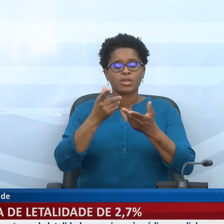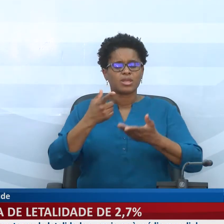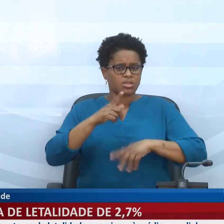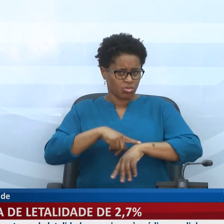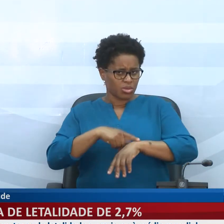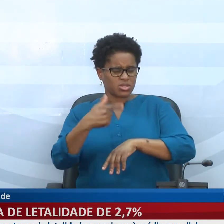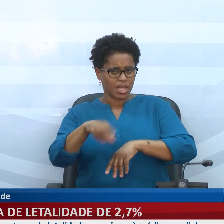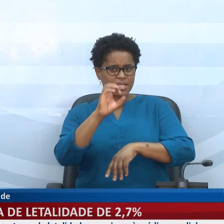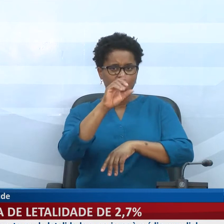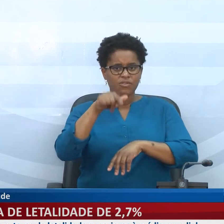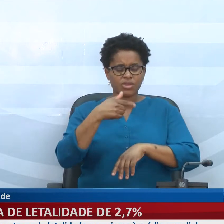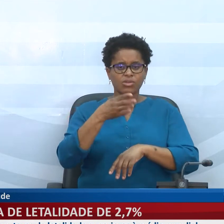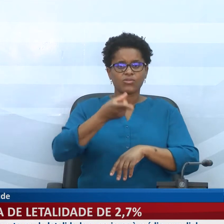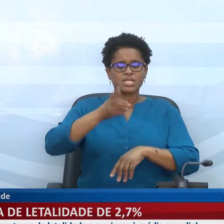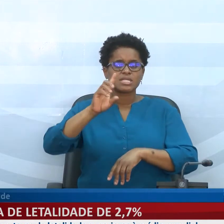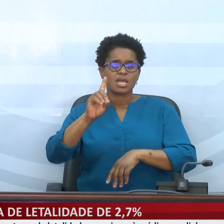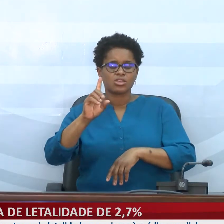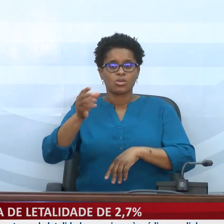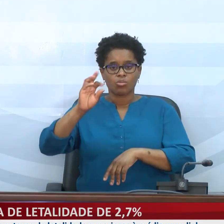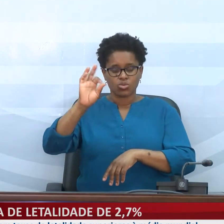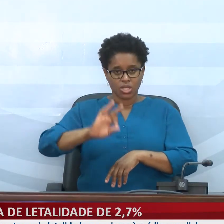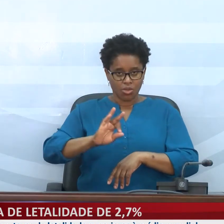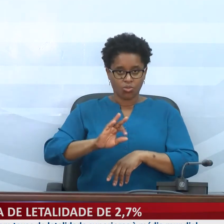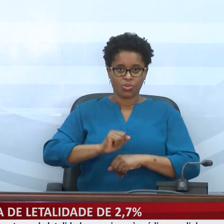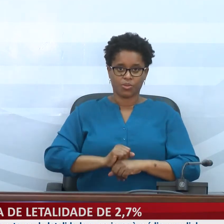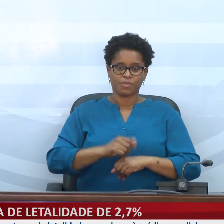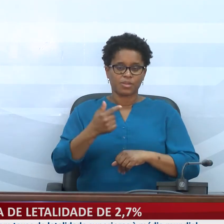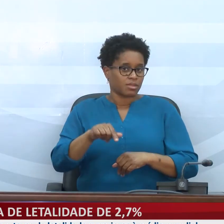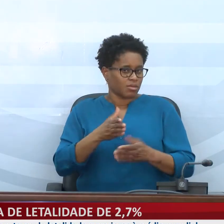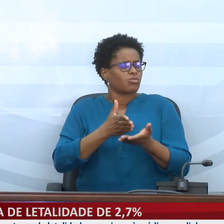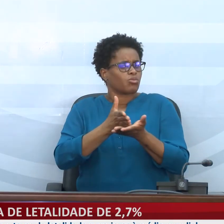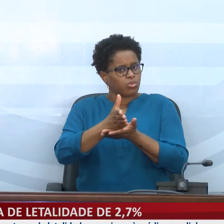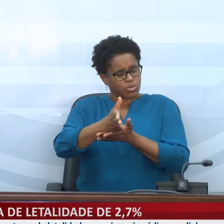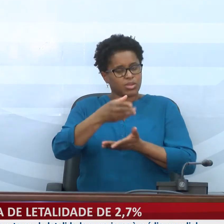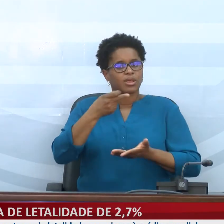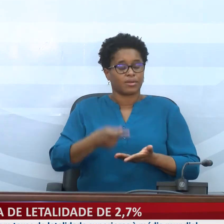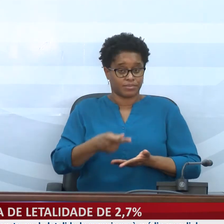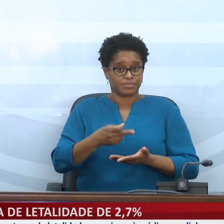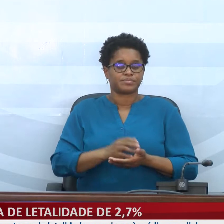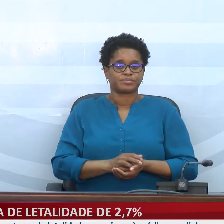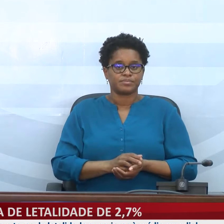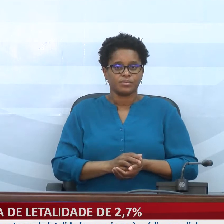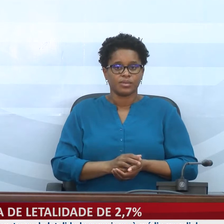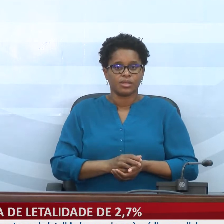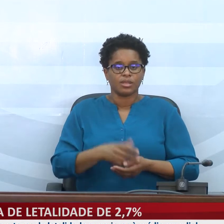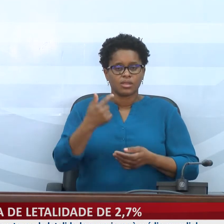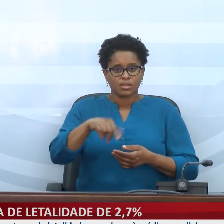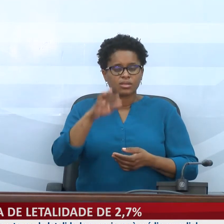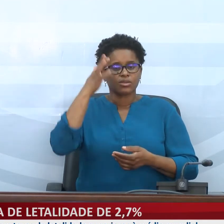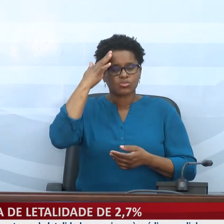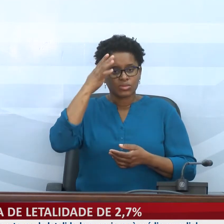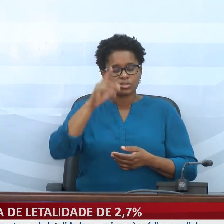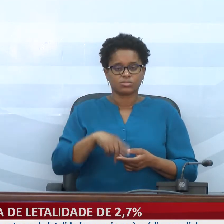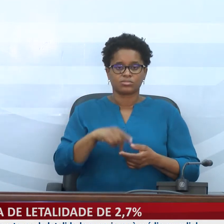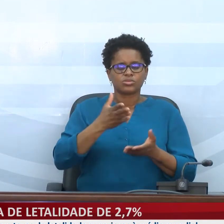por cento é o que tem se mantido naquilo que tem sido a taxa de letalidade